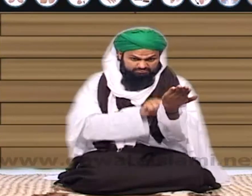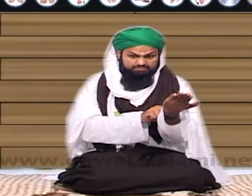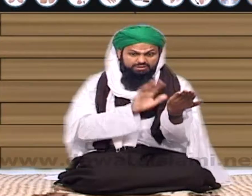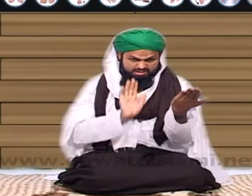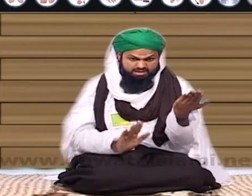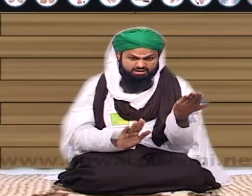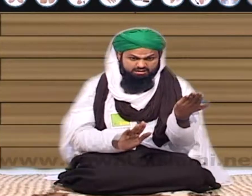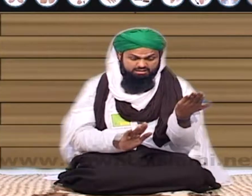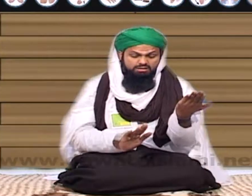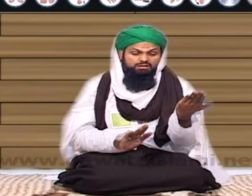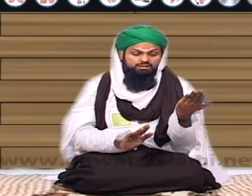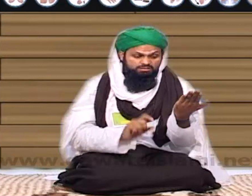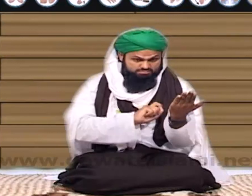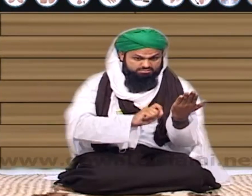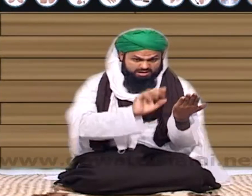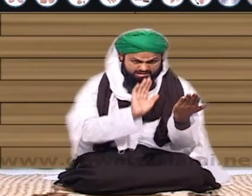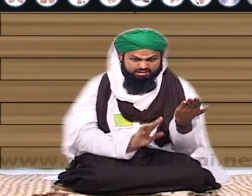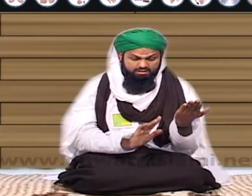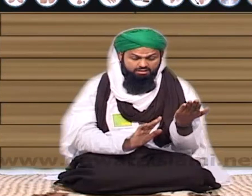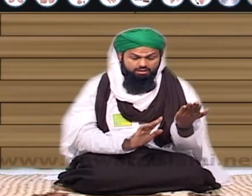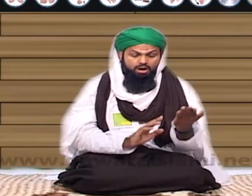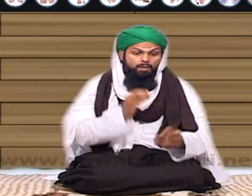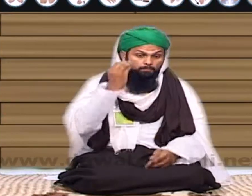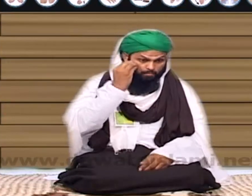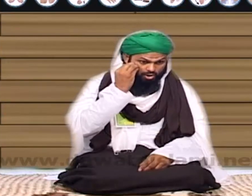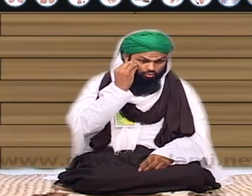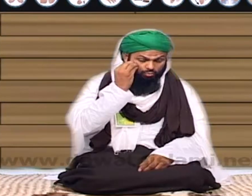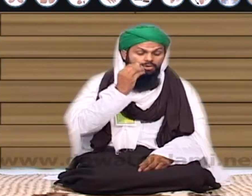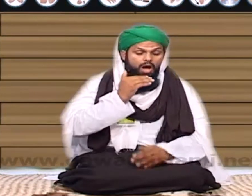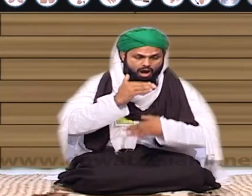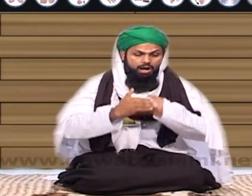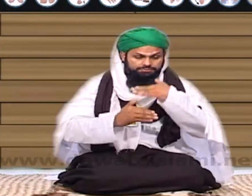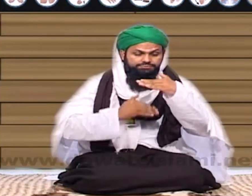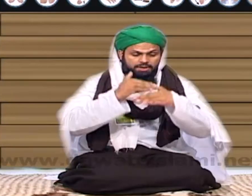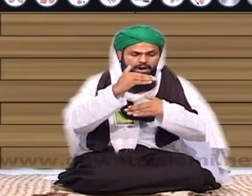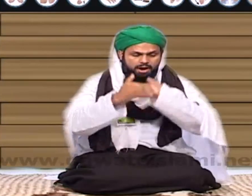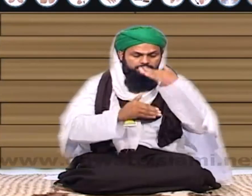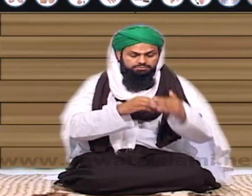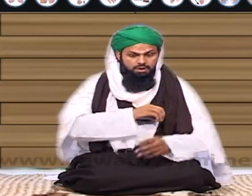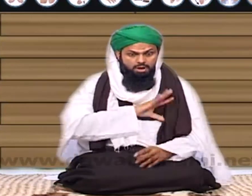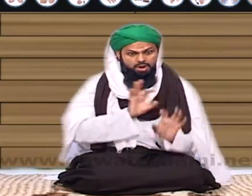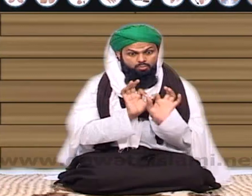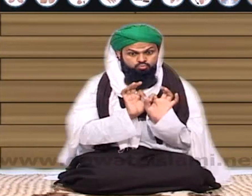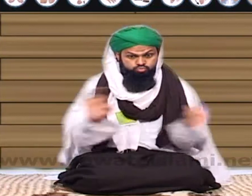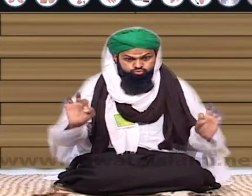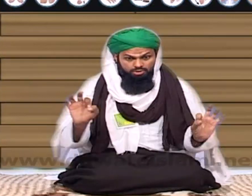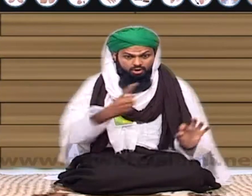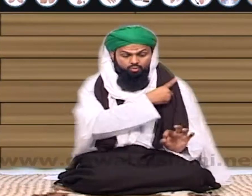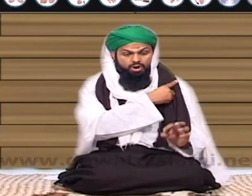ہے, کوئی ایسا آپ کے پاس ذریعہ ہے کہ جس سے آپ نے یہ معلوم کر لیا کہ آہستہ بھی آخر